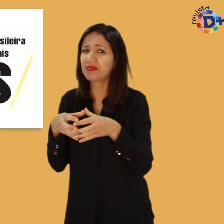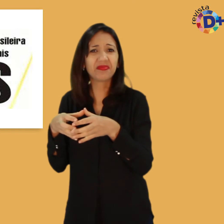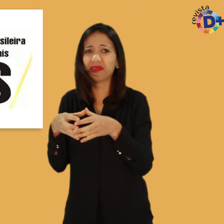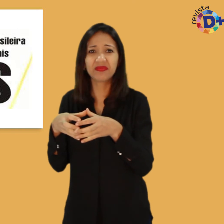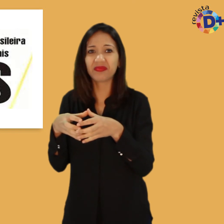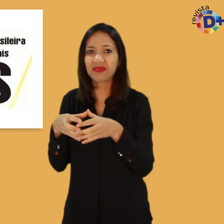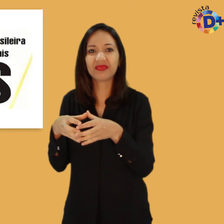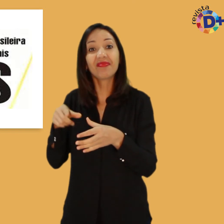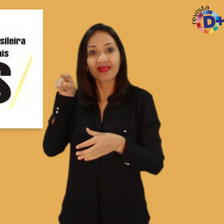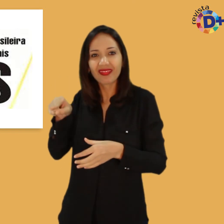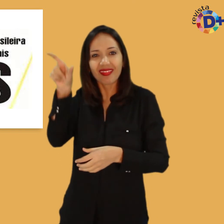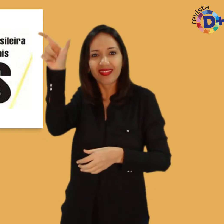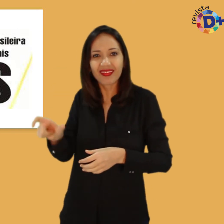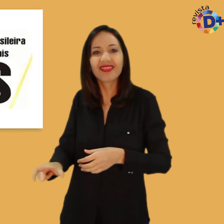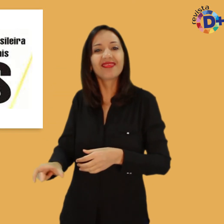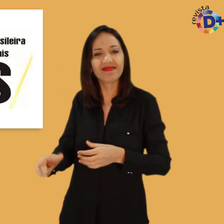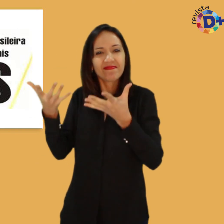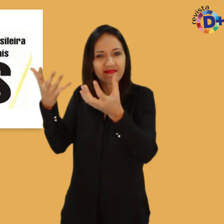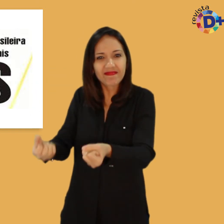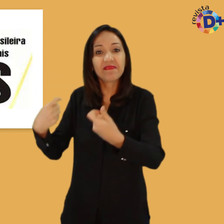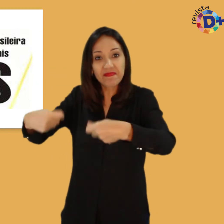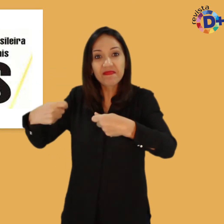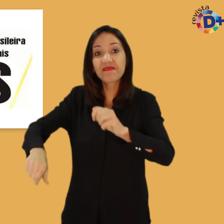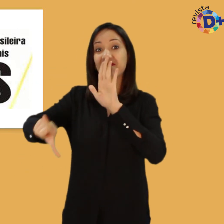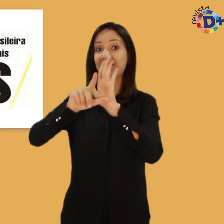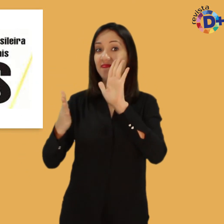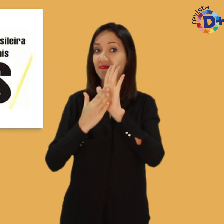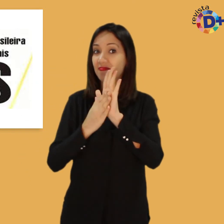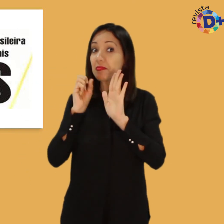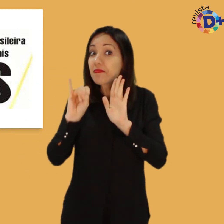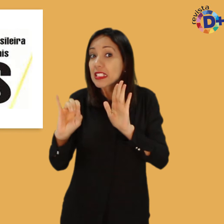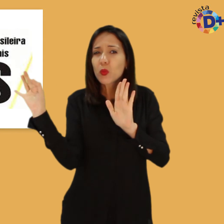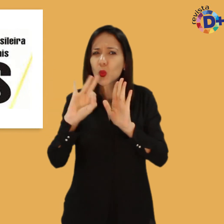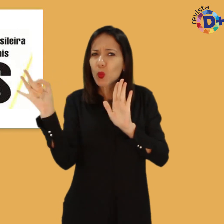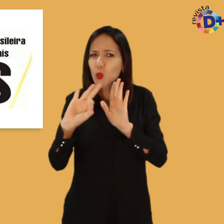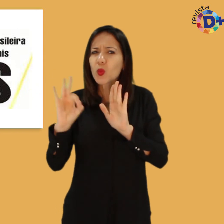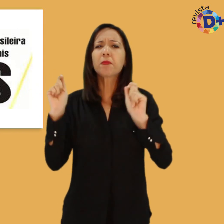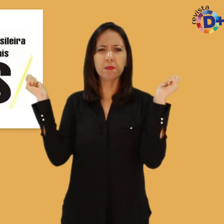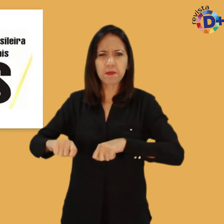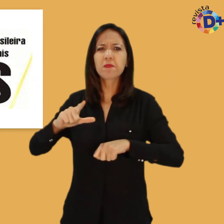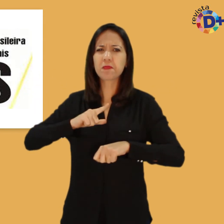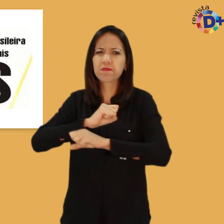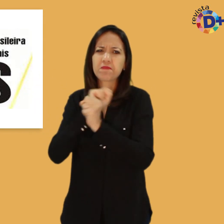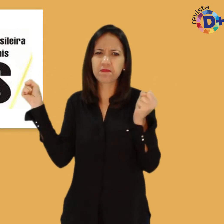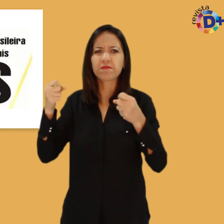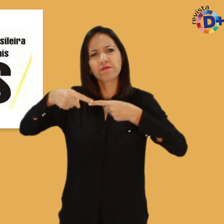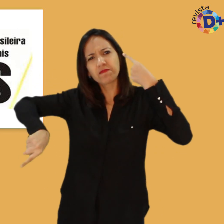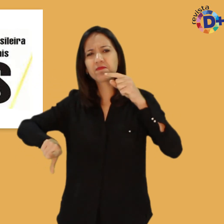Pelo contrário, é uma questão legal e, se tal não ocorrer, configura-se numa flagrante ilegalidade,